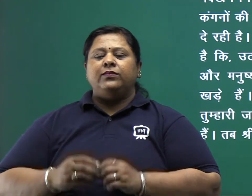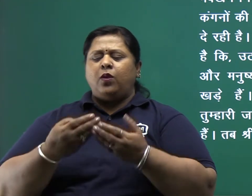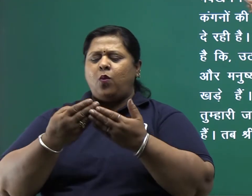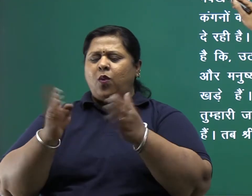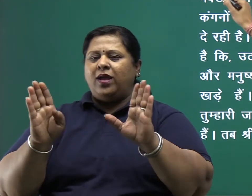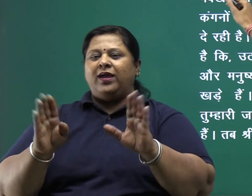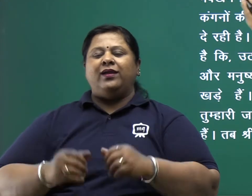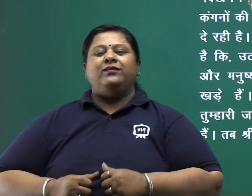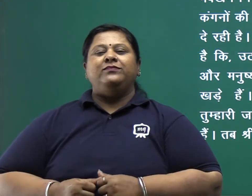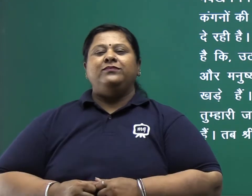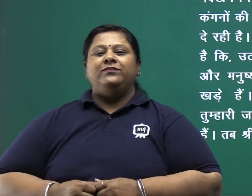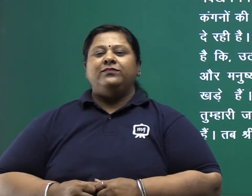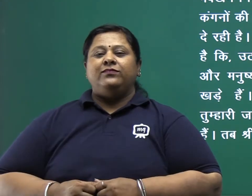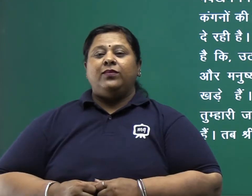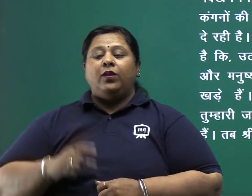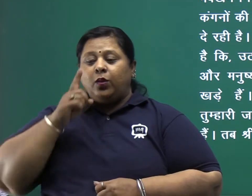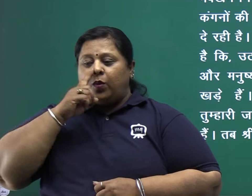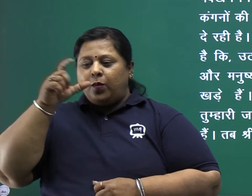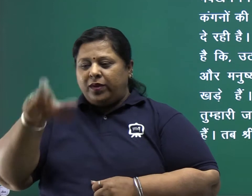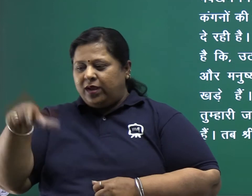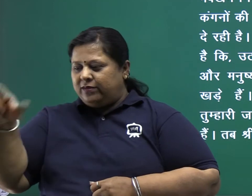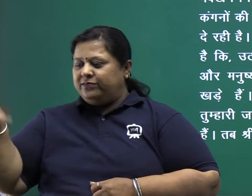खुल गए हैं। गोपियां